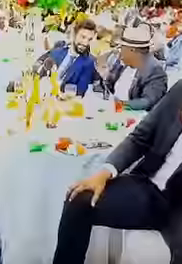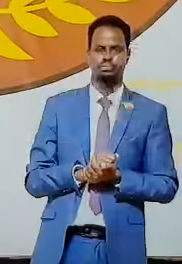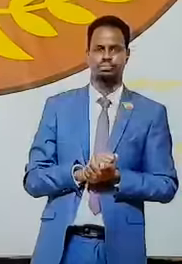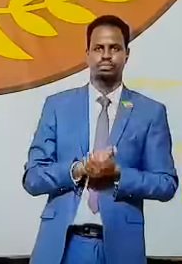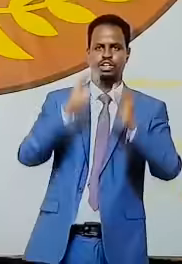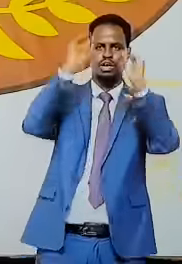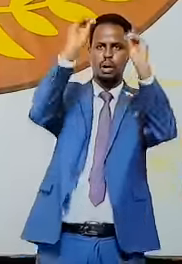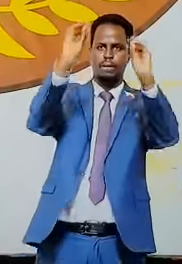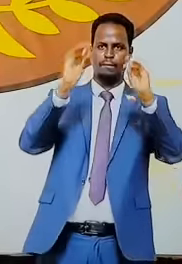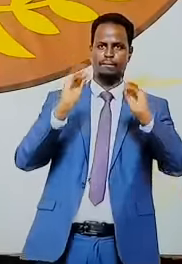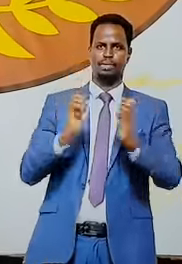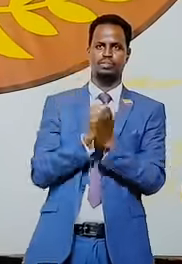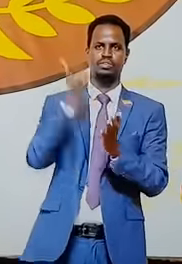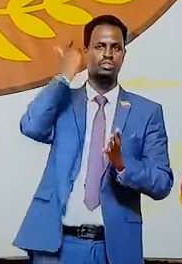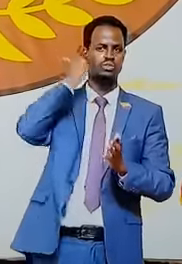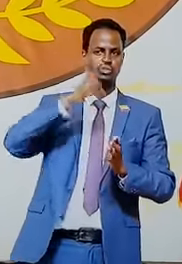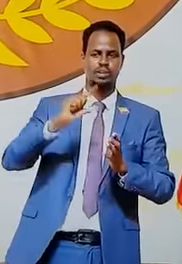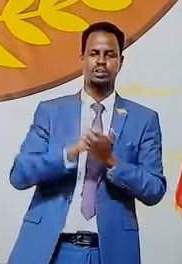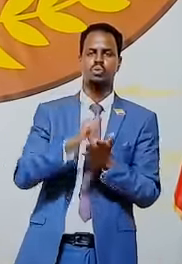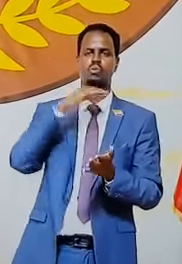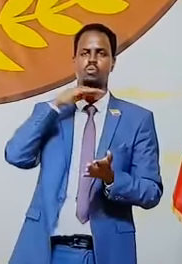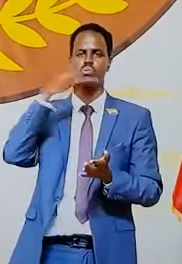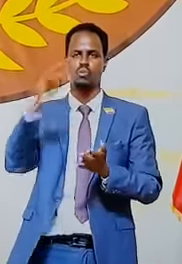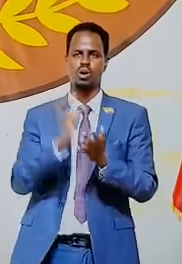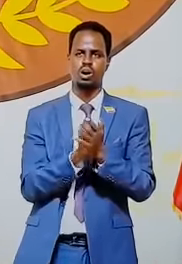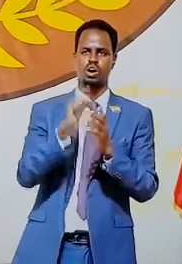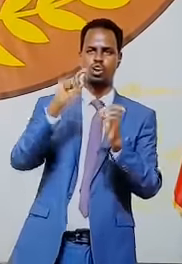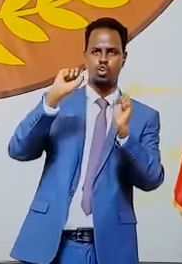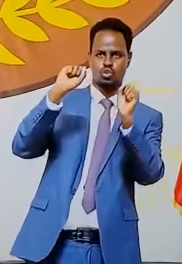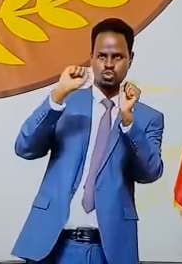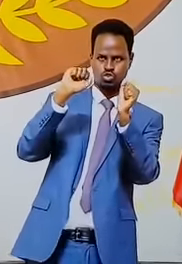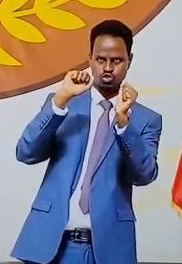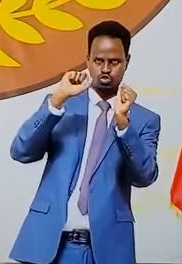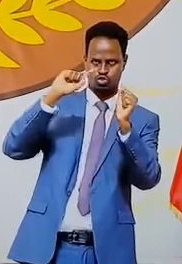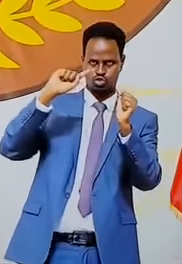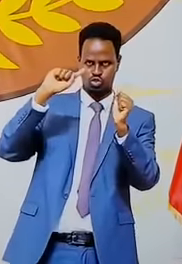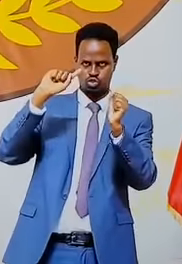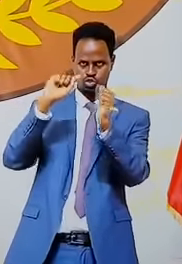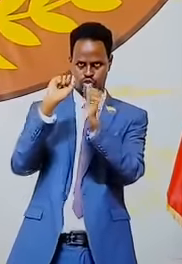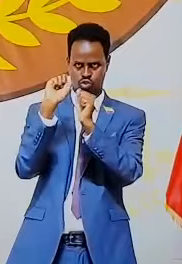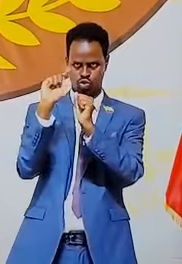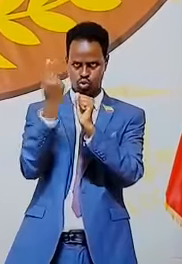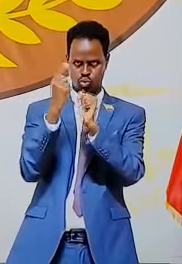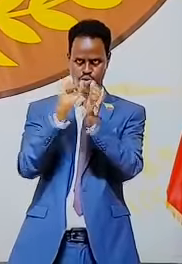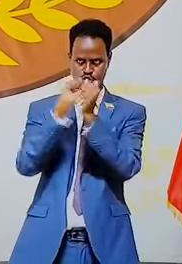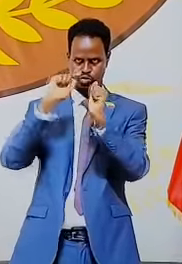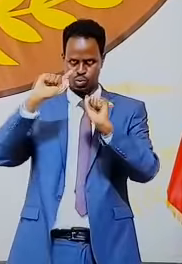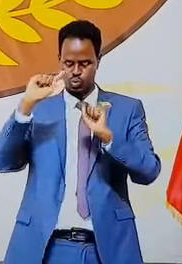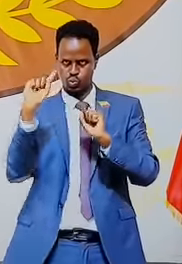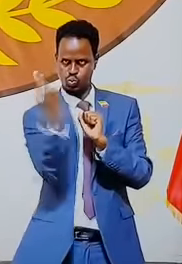macallimiinta ka hawl gasho maanta Soomaaliland waa 12,000 iyo 306